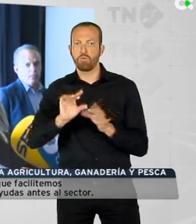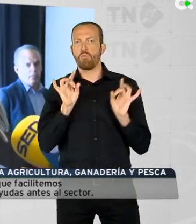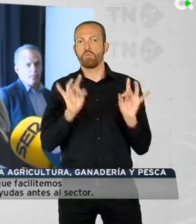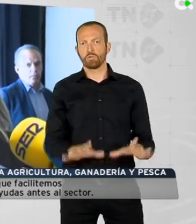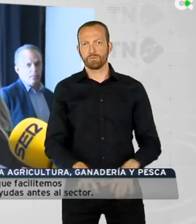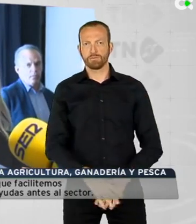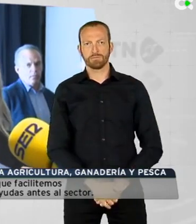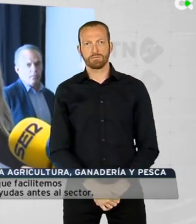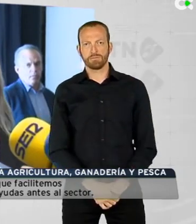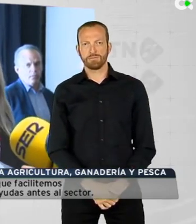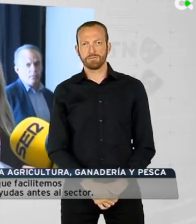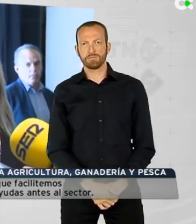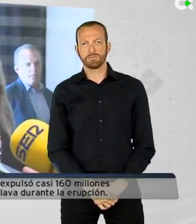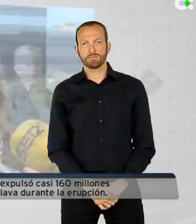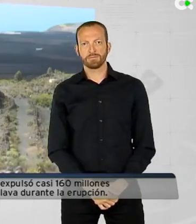sector.